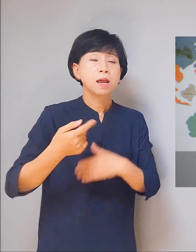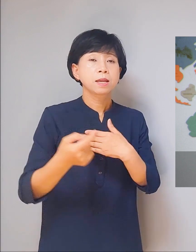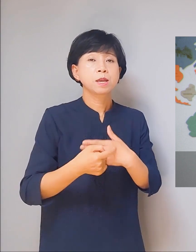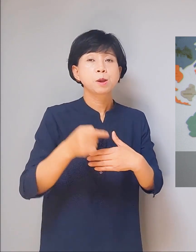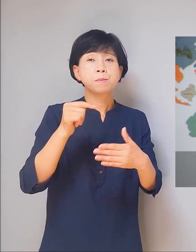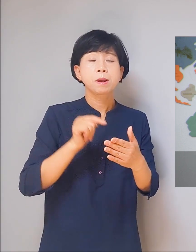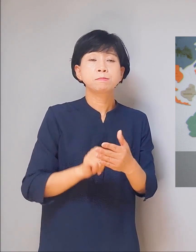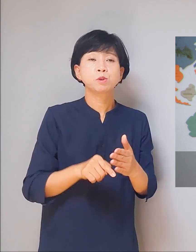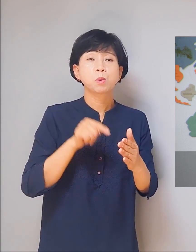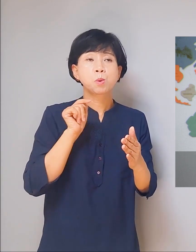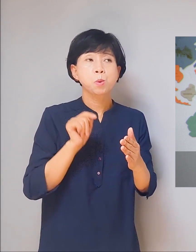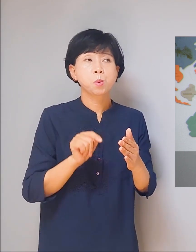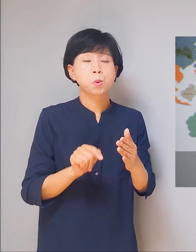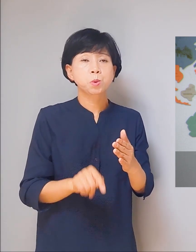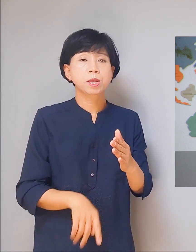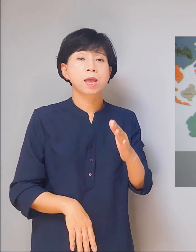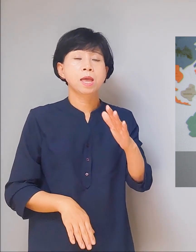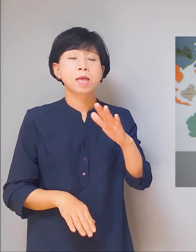영광, 나의